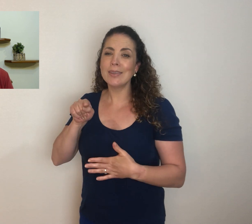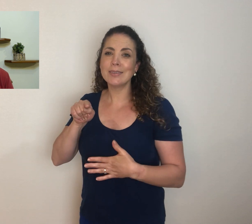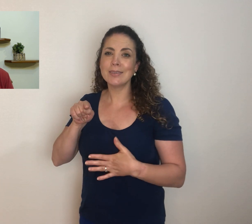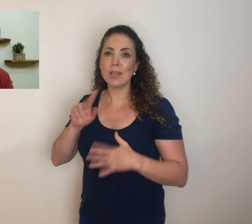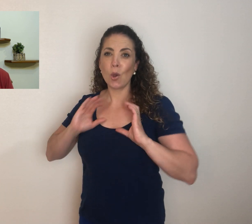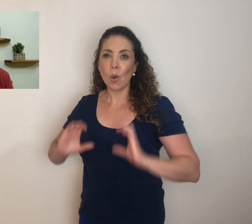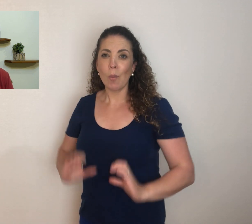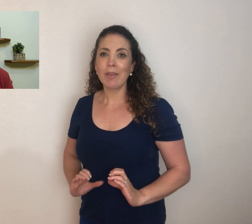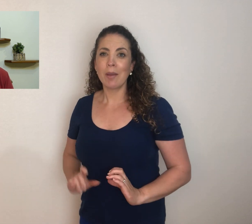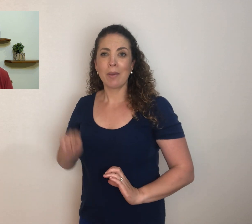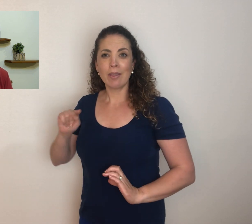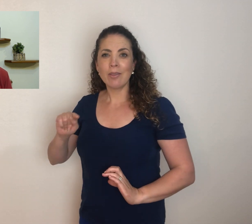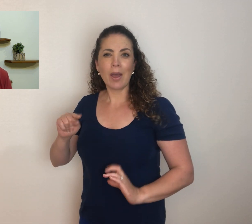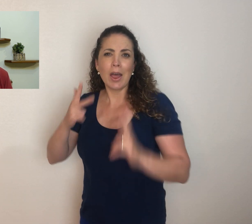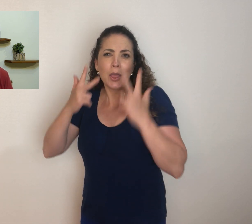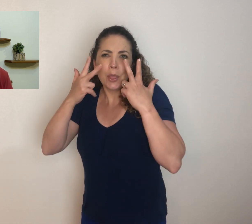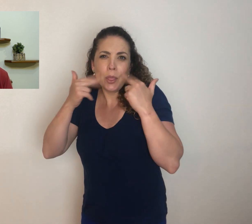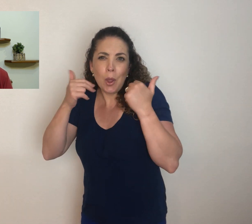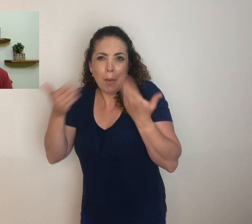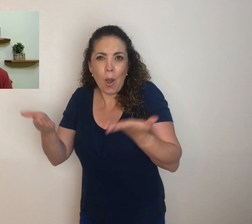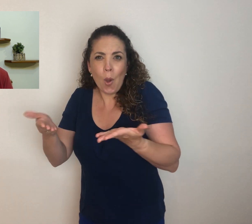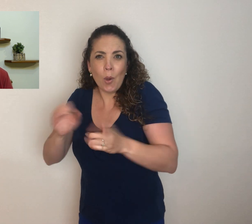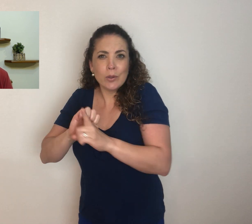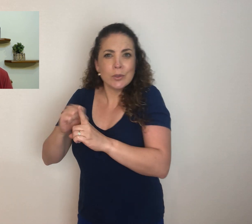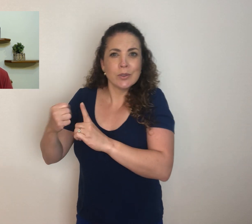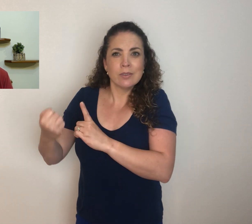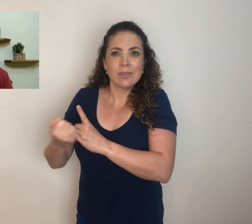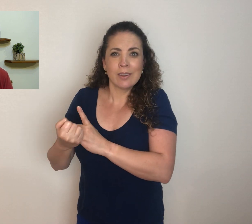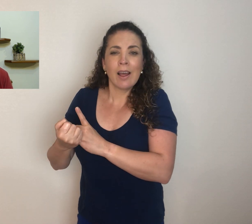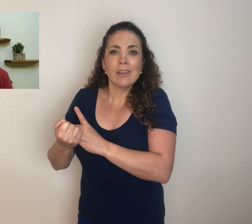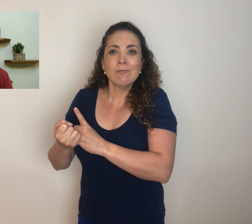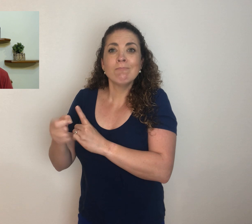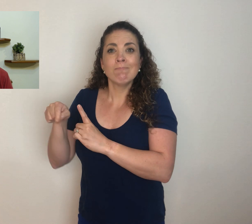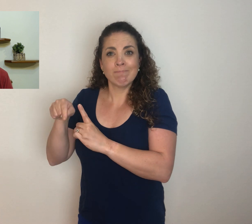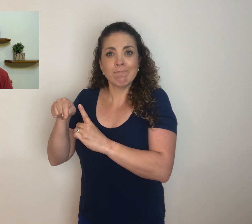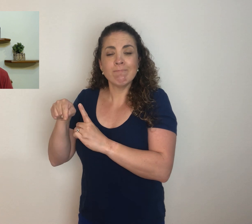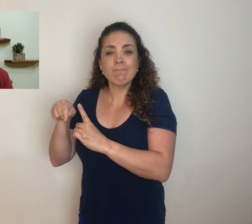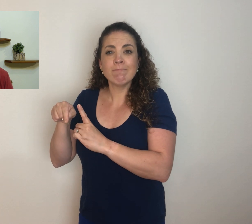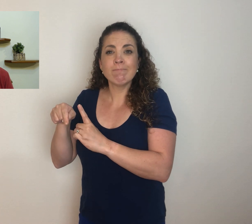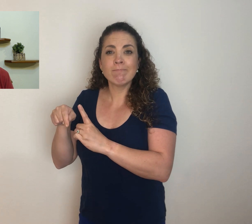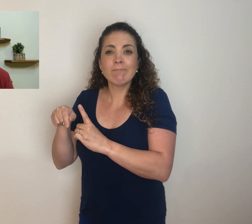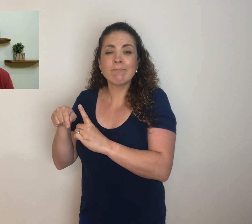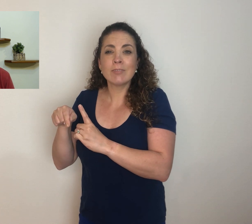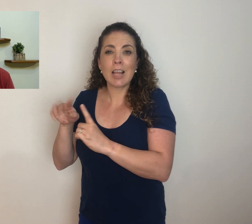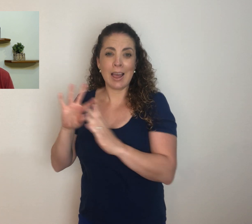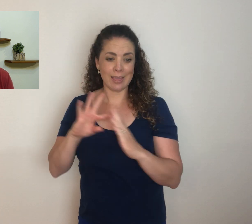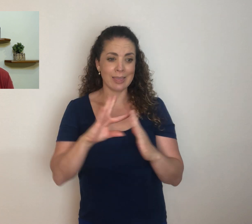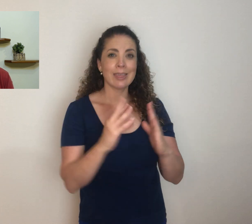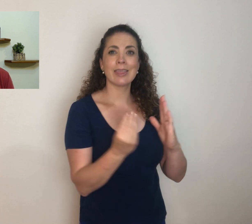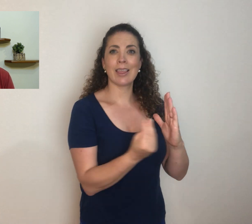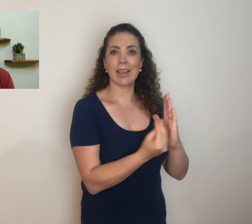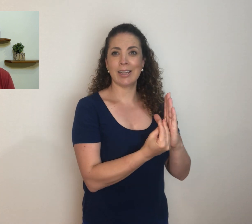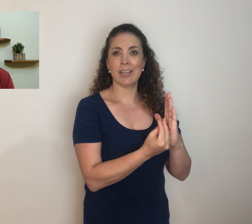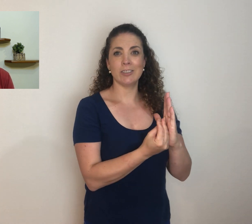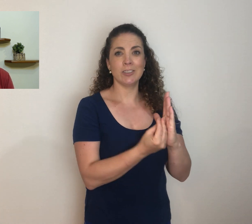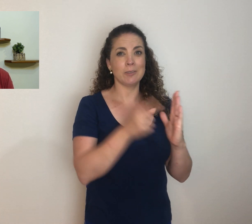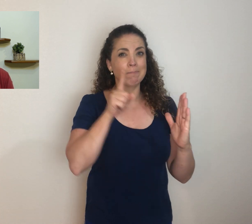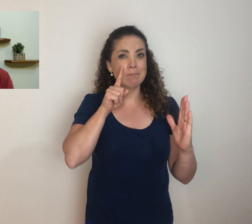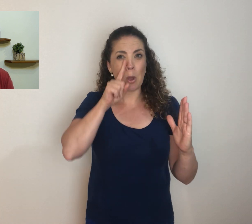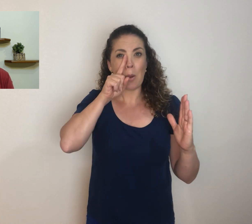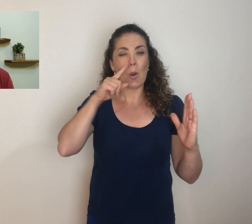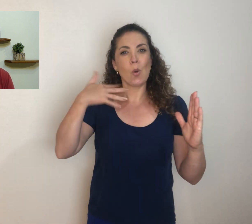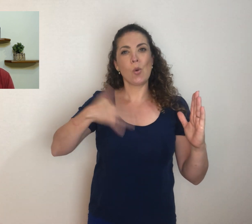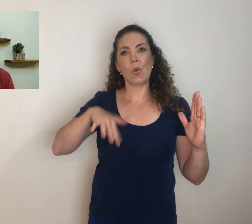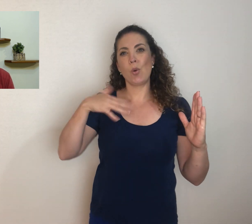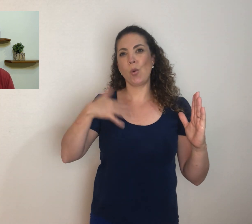tendência atual, que todos vemos que está andando, é uma ameaça